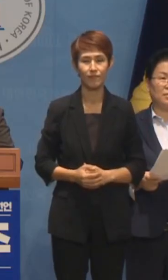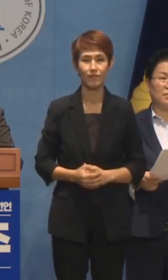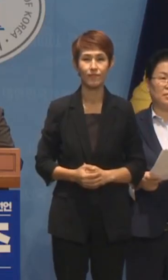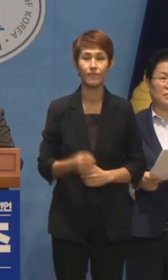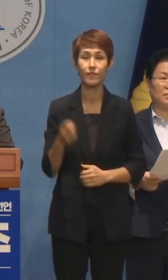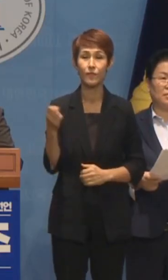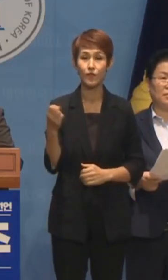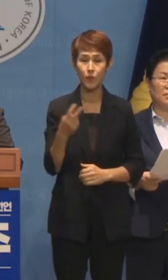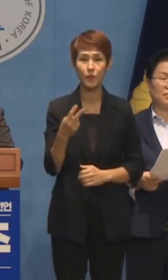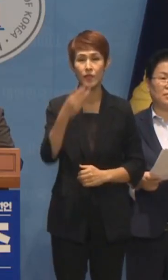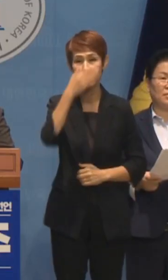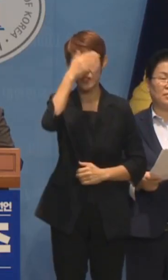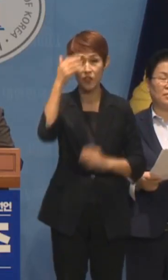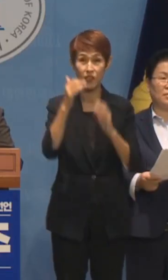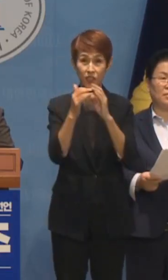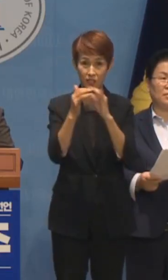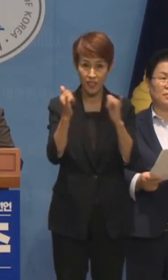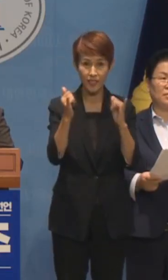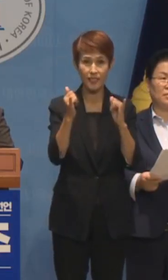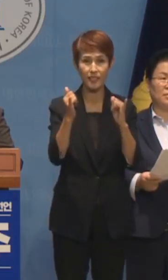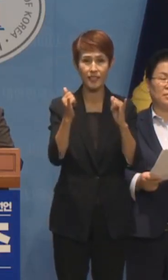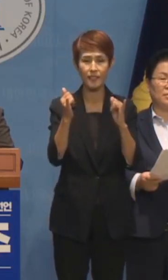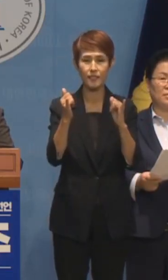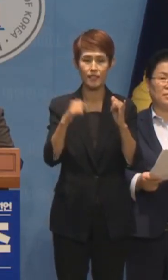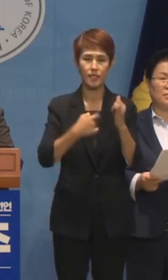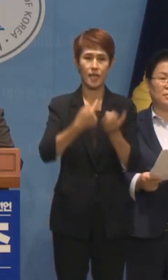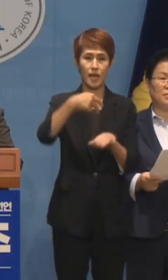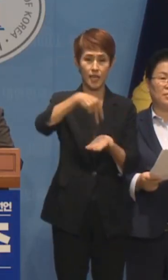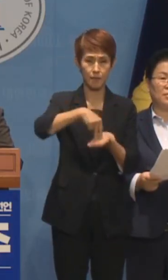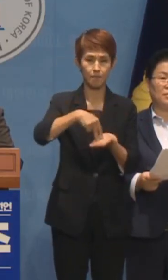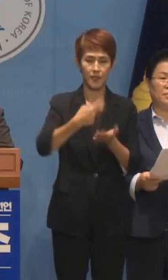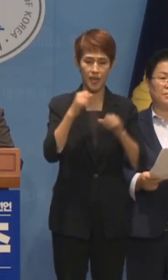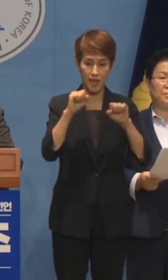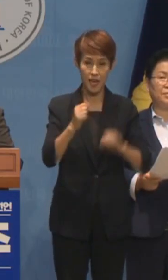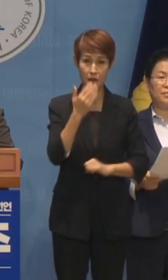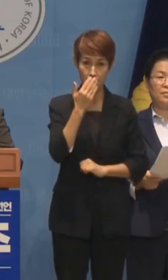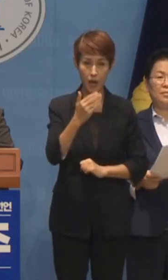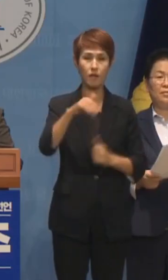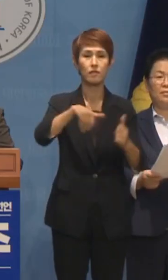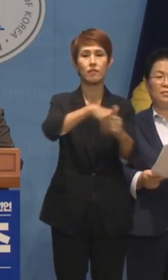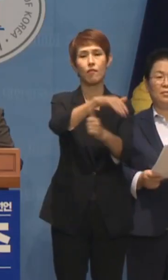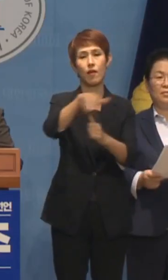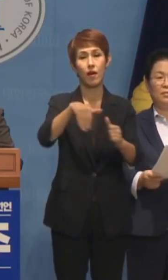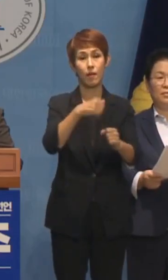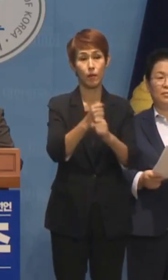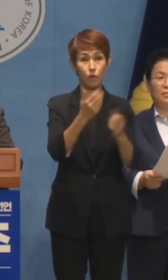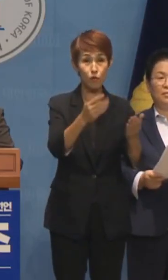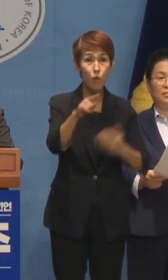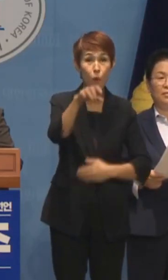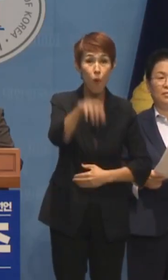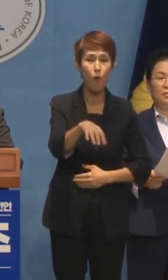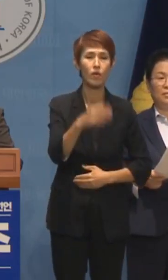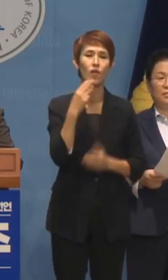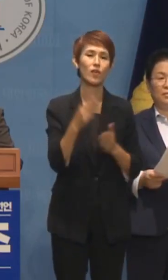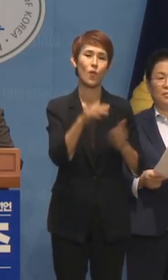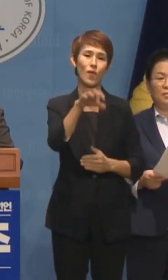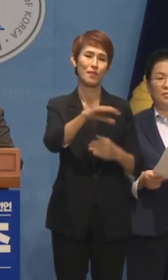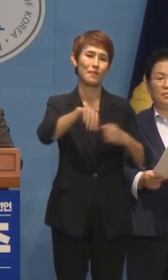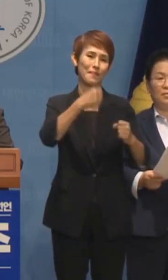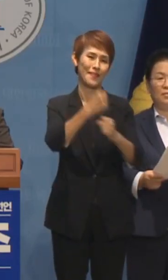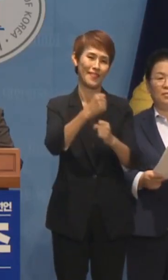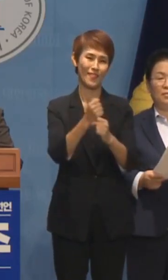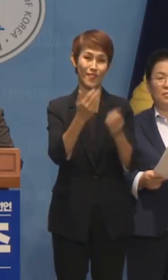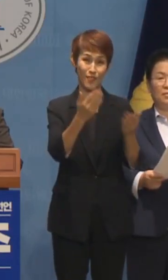시대에 우리 청년들이 자치, 자립, 자생할 수 있는 생태계를 경기도 내에 촘촘히 구축할 수